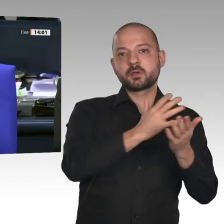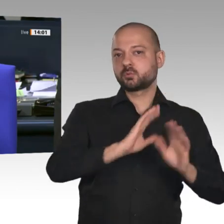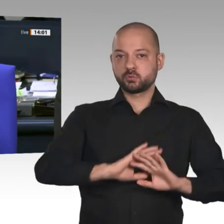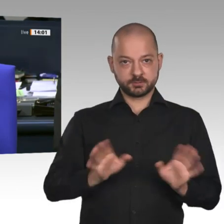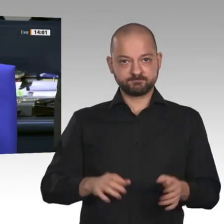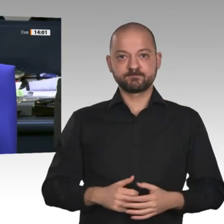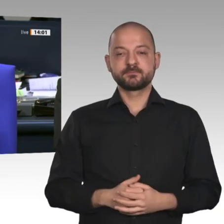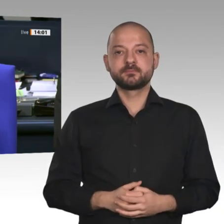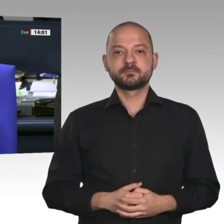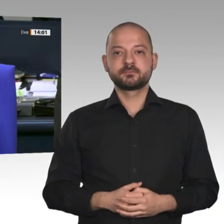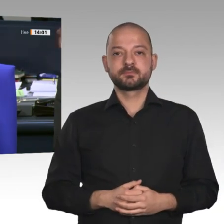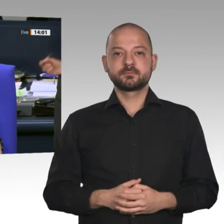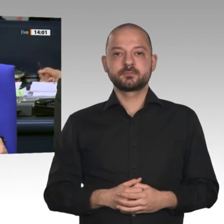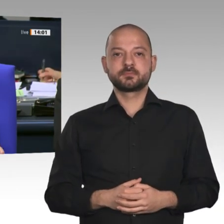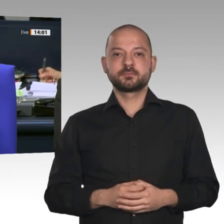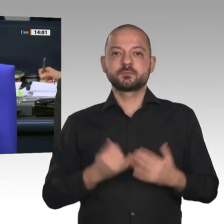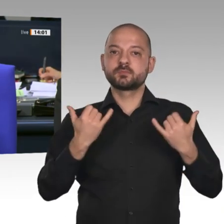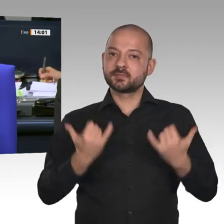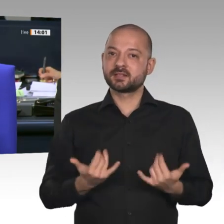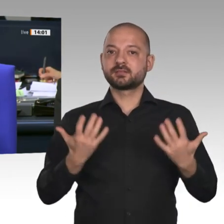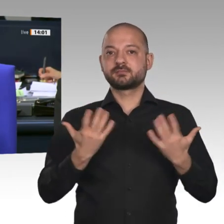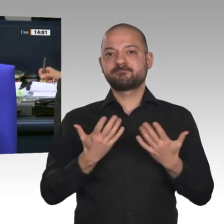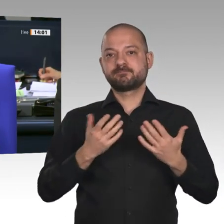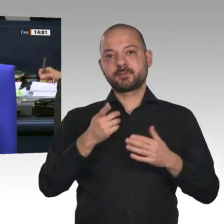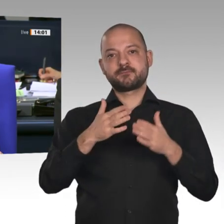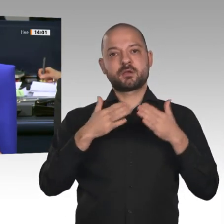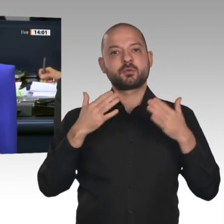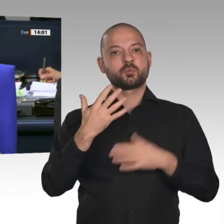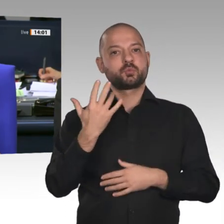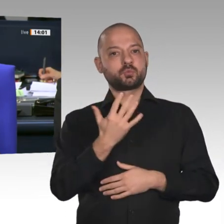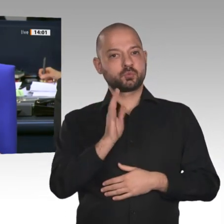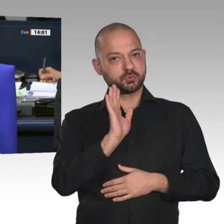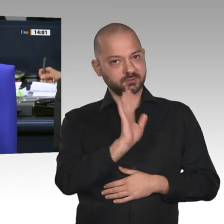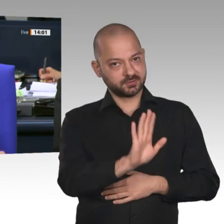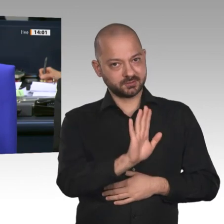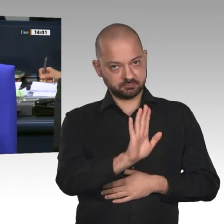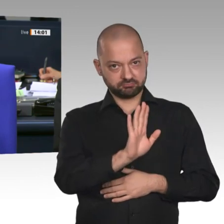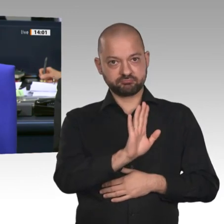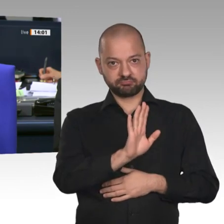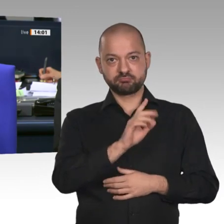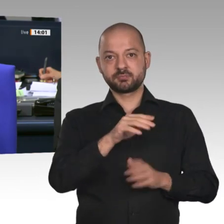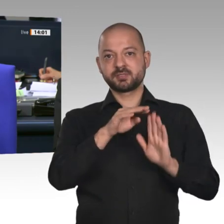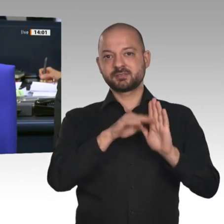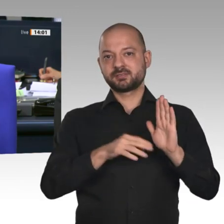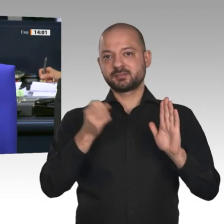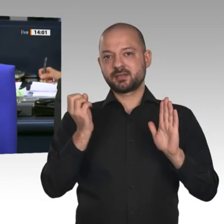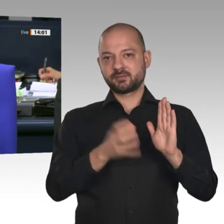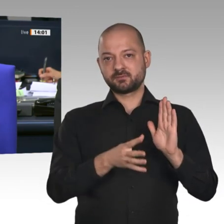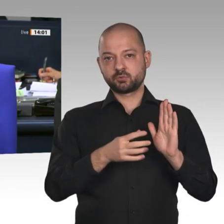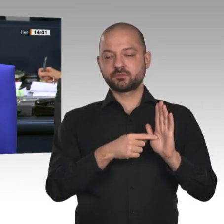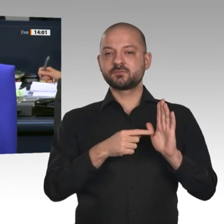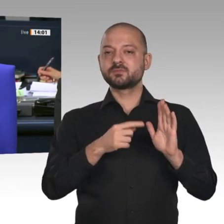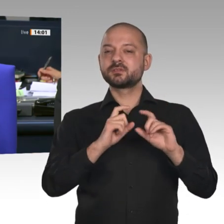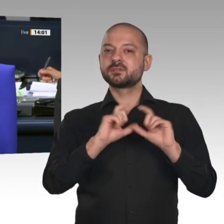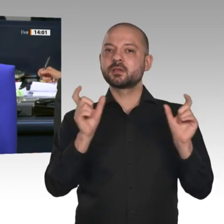unserer Geschäftsordnung die weitere Beratung. Wir kommen zur Abstimmung über den Gesetzentwurf der